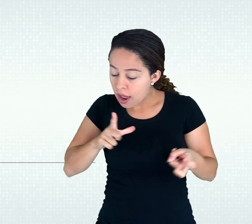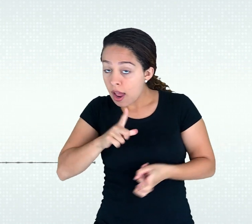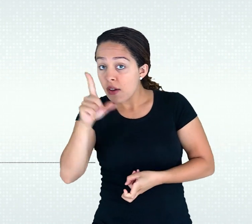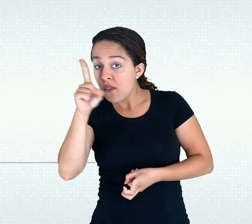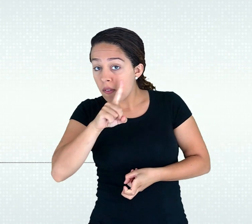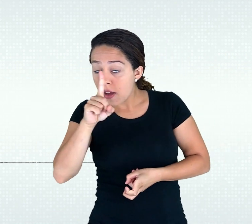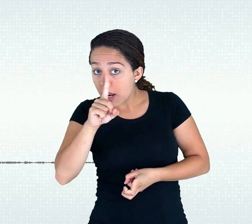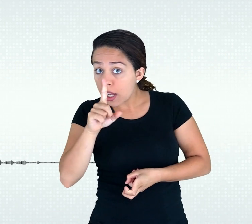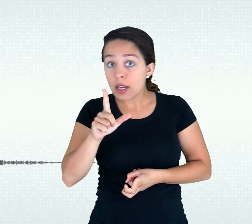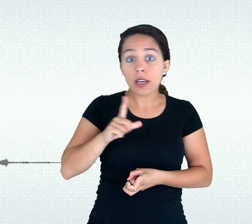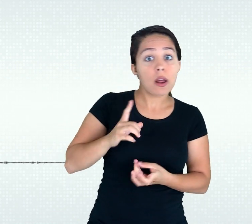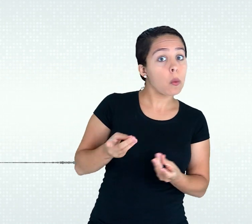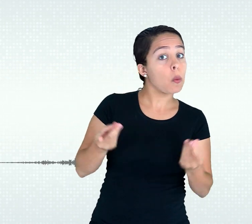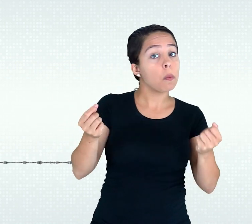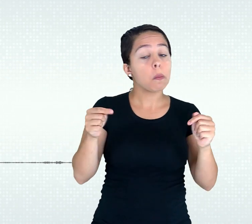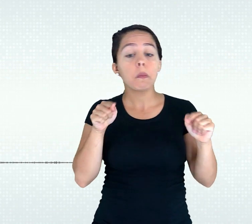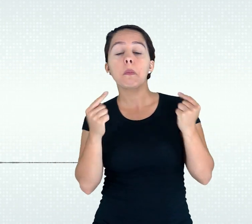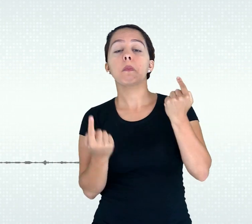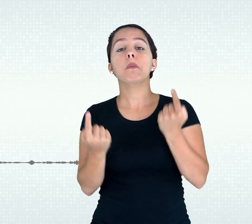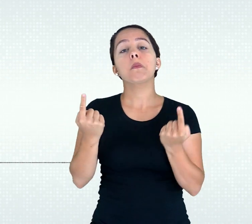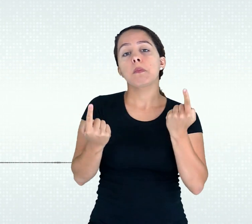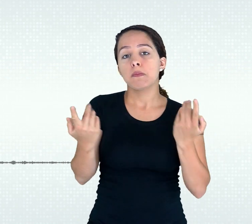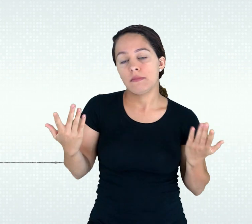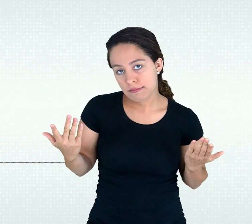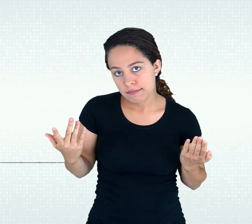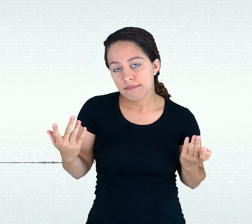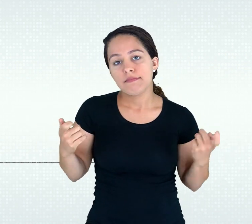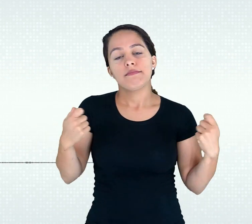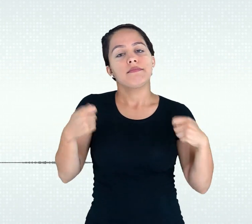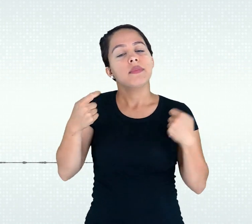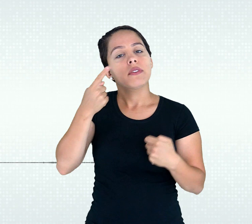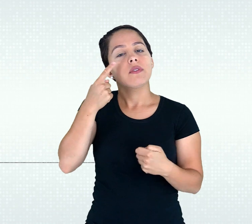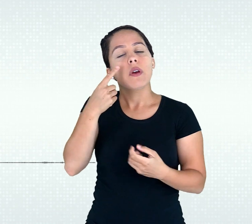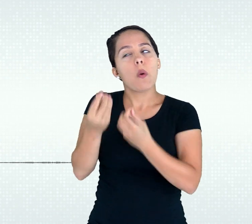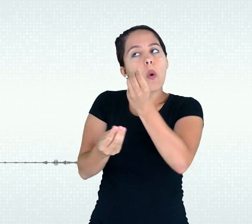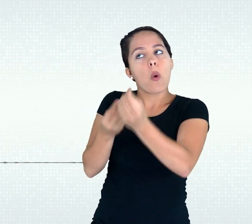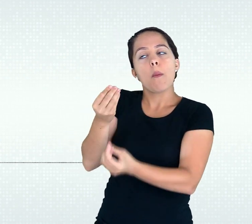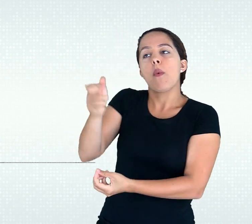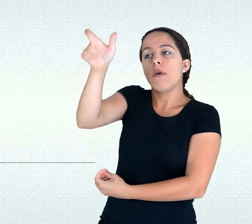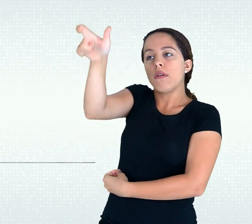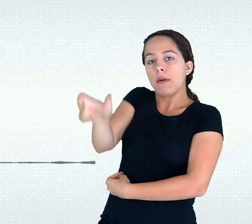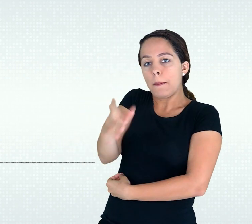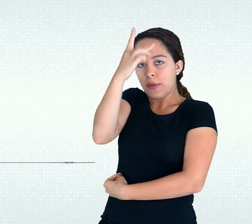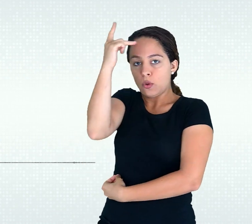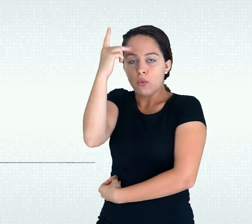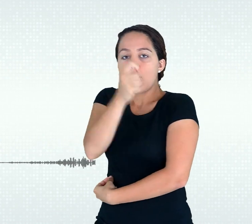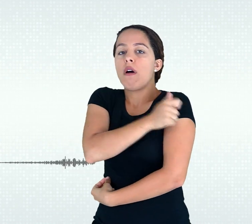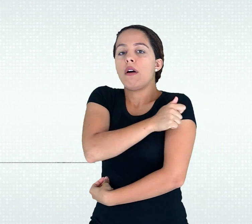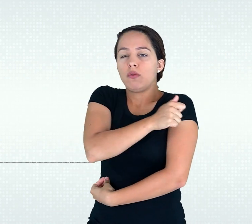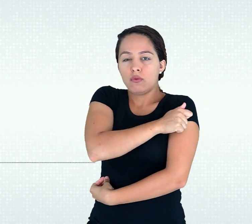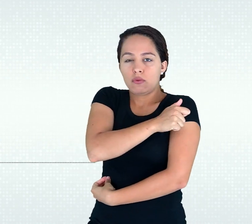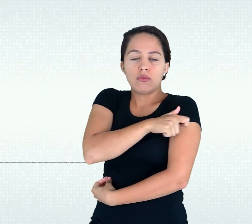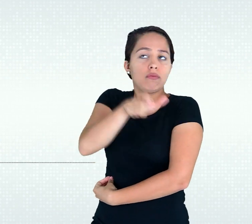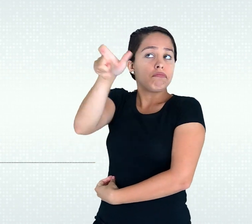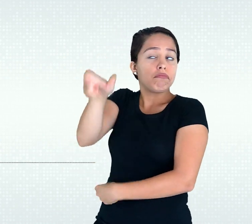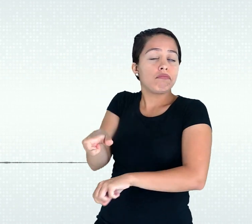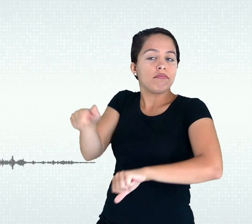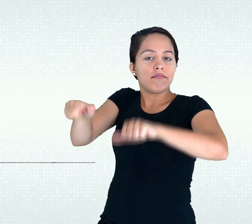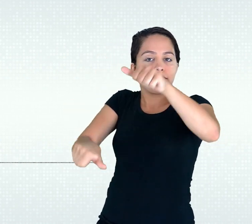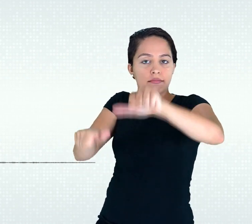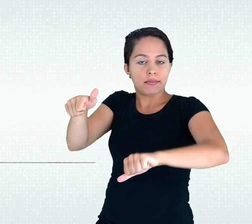em prol da garantia da aprendizagem e do desenvolvimento do estudante